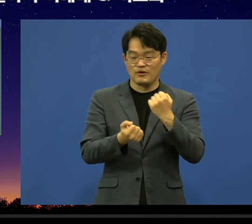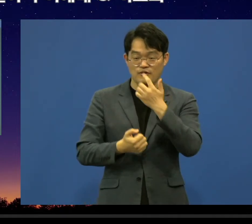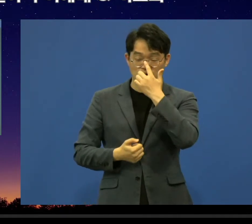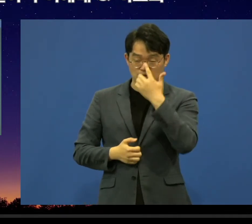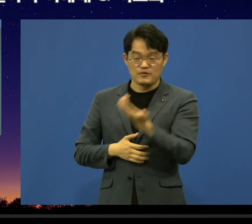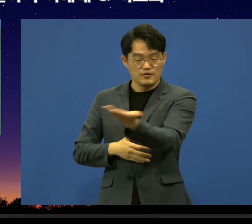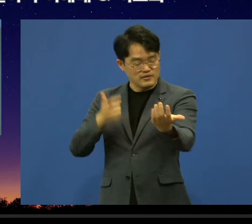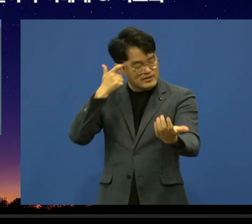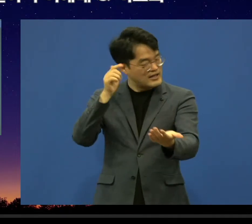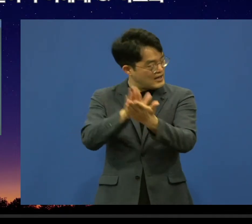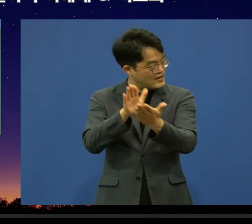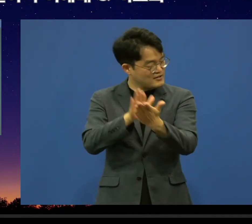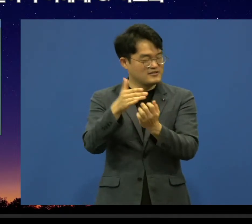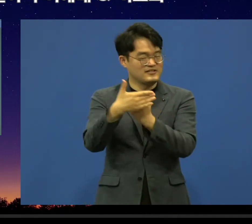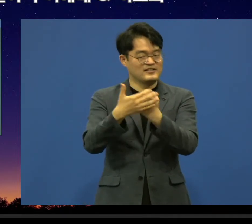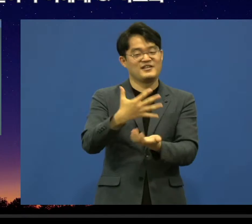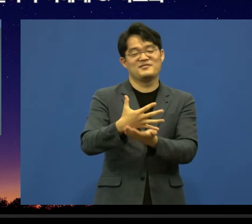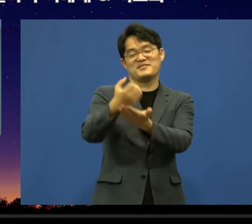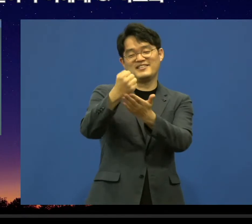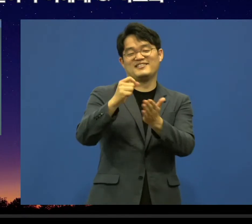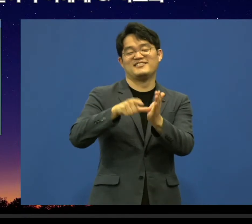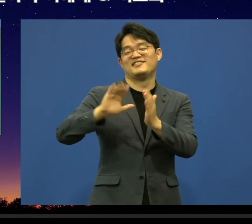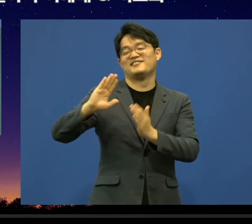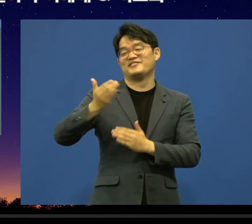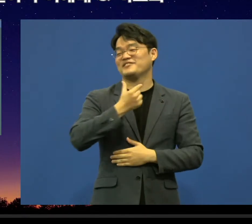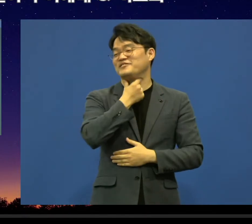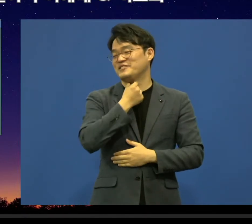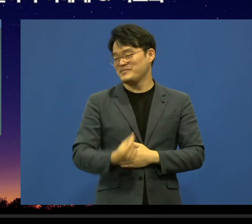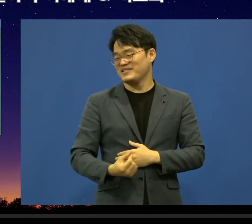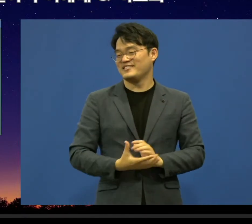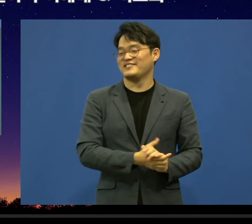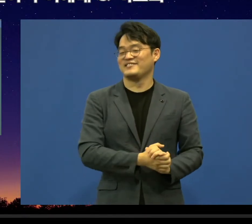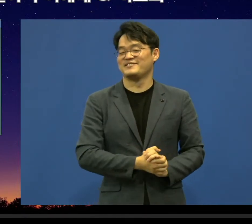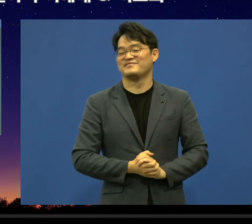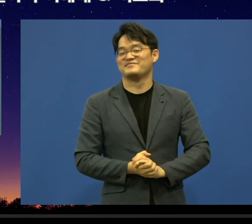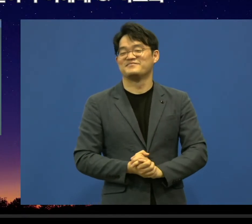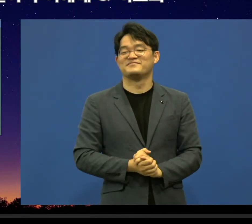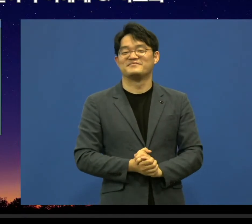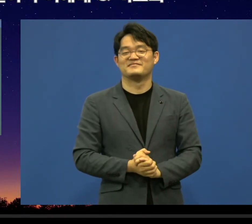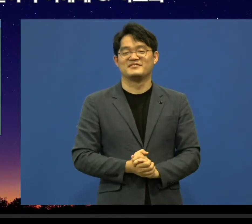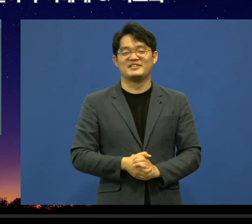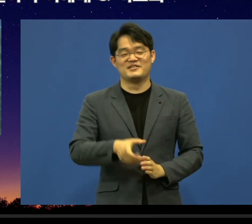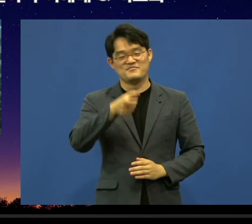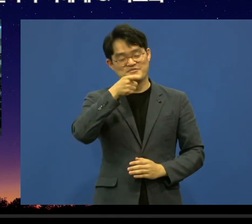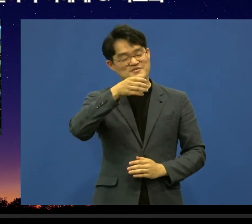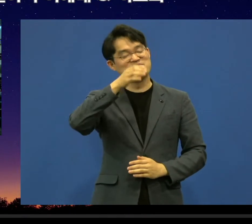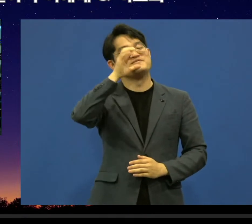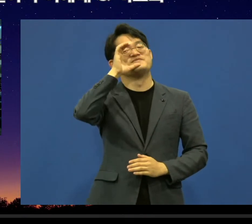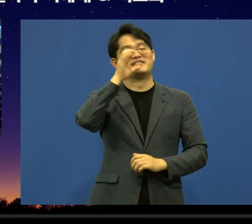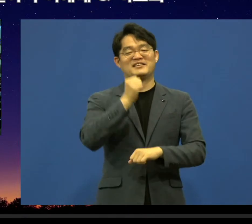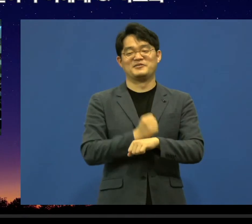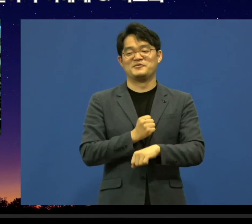은혜 받는 그런 역사가 있기를 바라겠습니다. 물 한 잔 마시고.